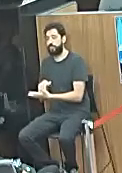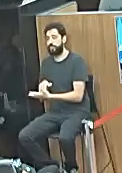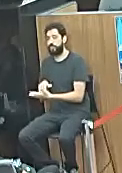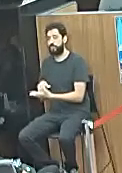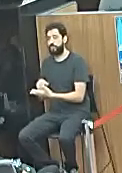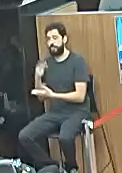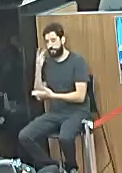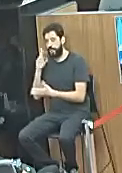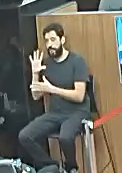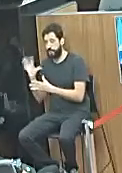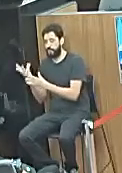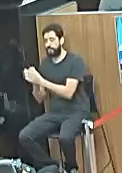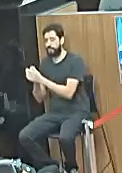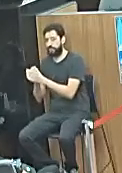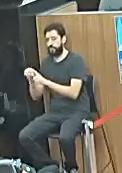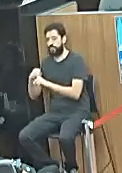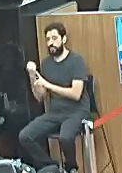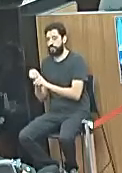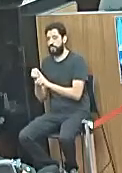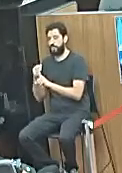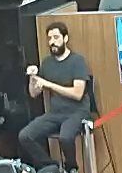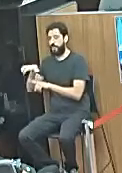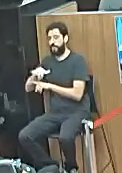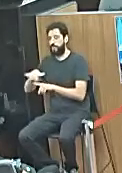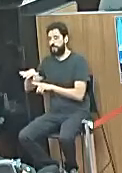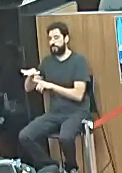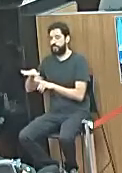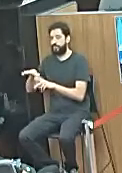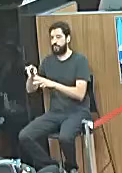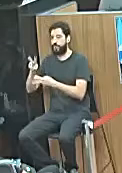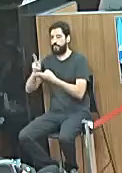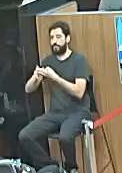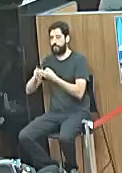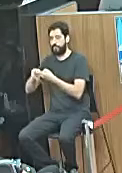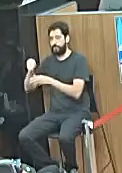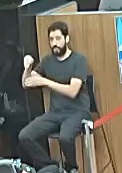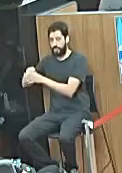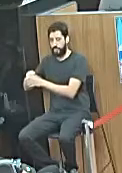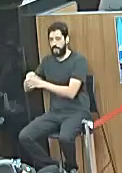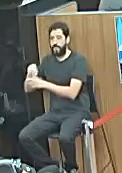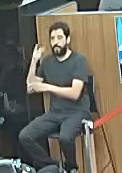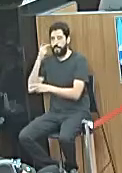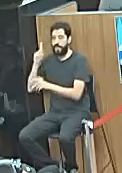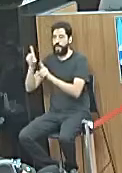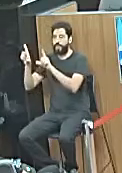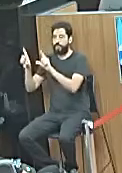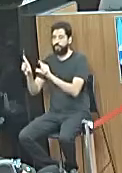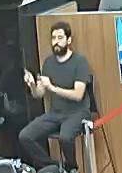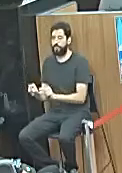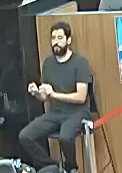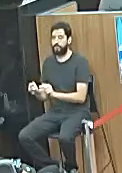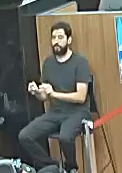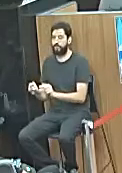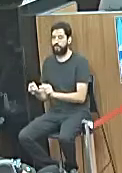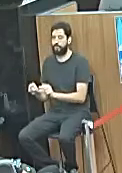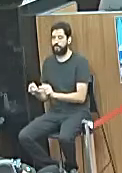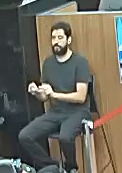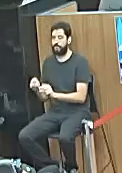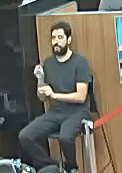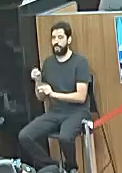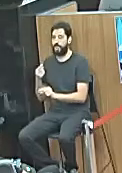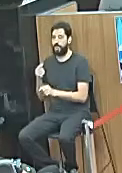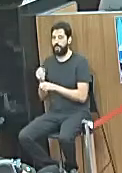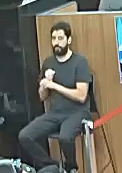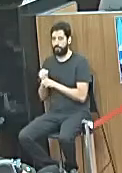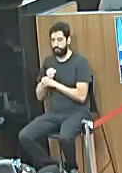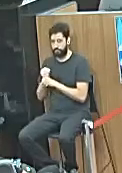a inclusão social dos egressos do sistema prisional e contribuindo assim para é pra redução da é da reincidência criminal que no